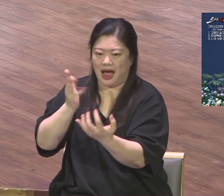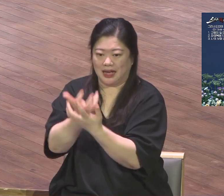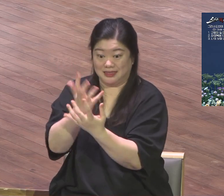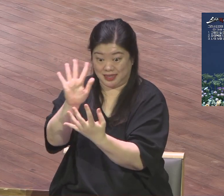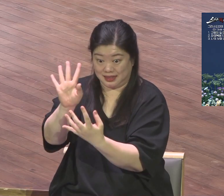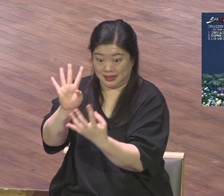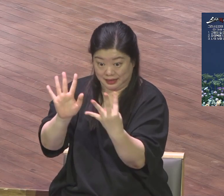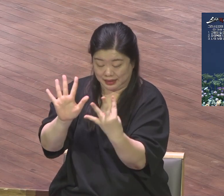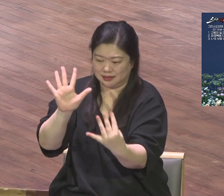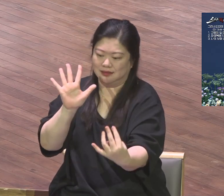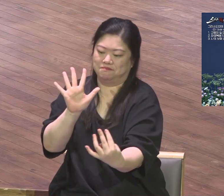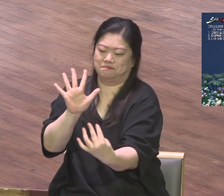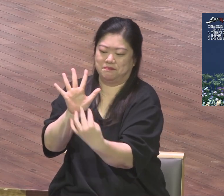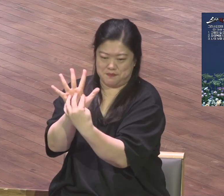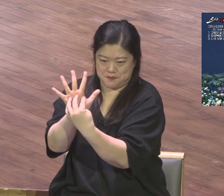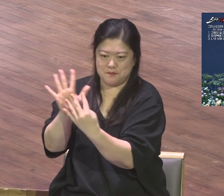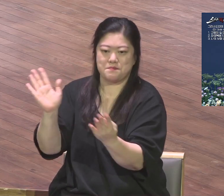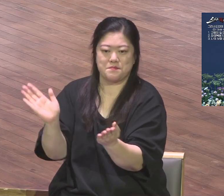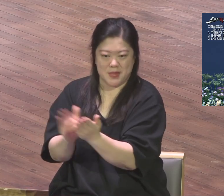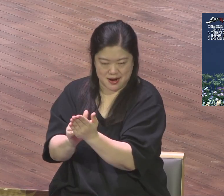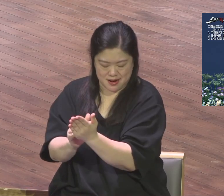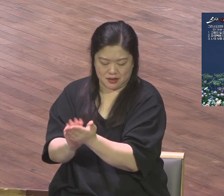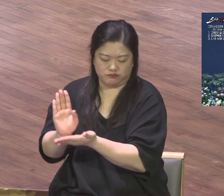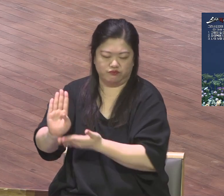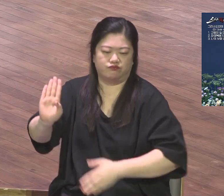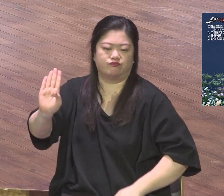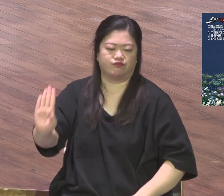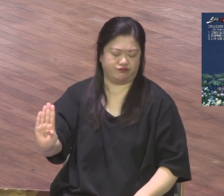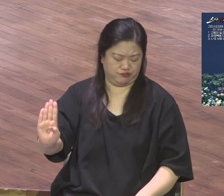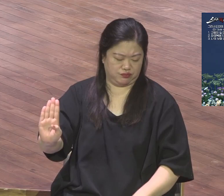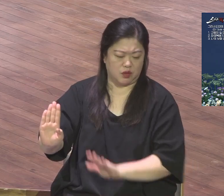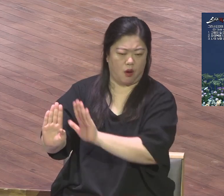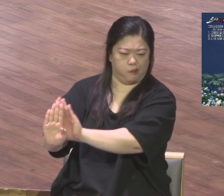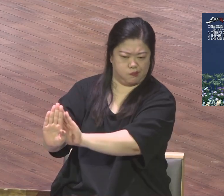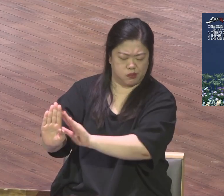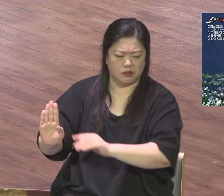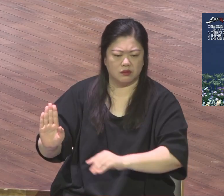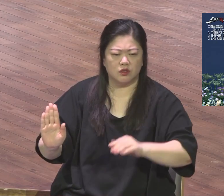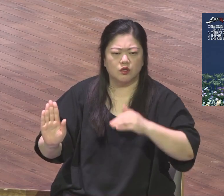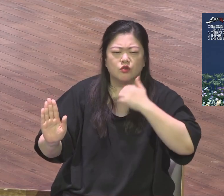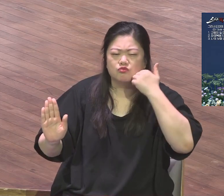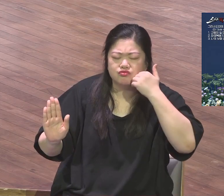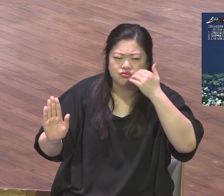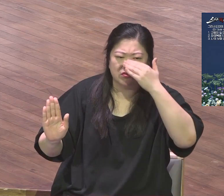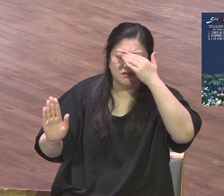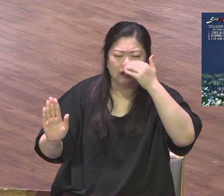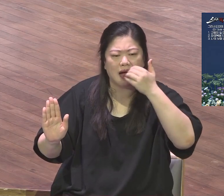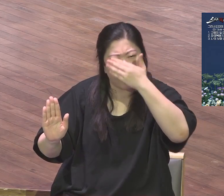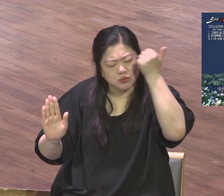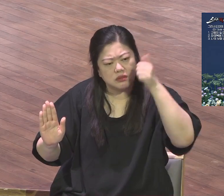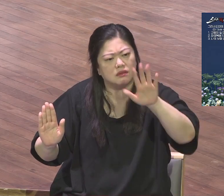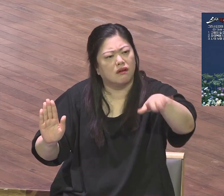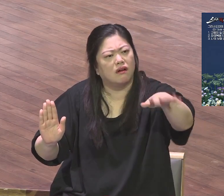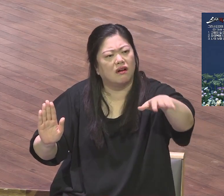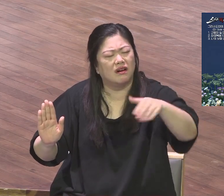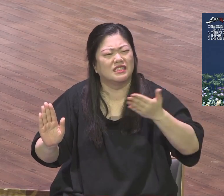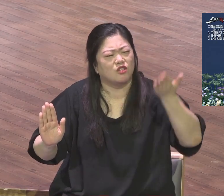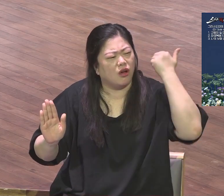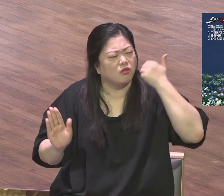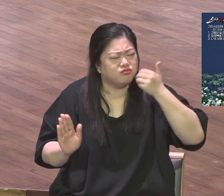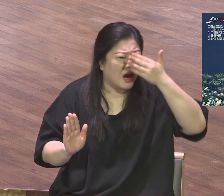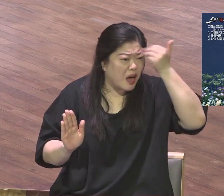놨어. 나중에 그 지역에 사는 분이 한 번 한 학교 때 물어봤대요. 그 암흑연에